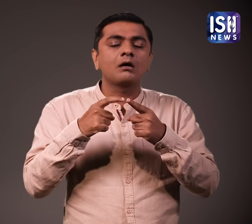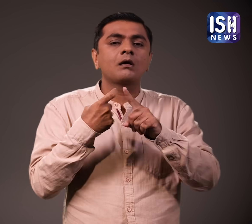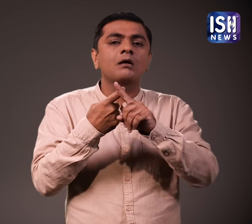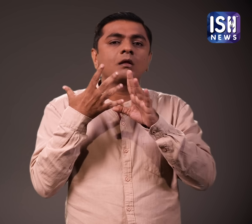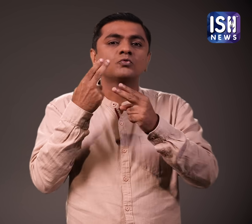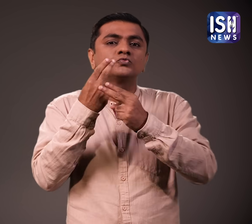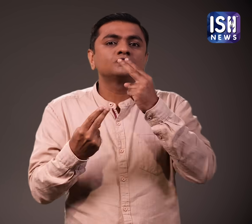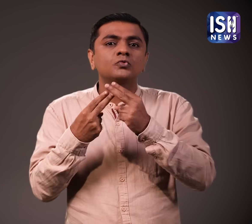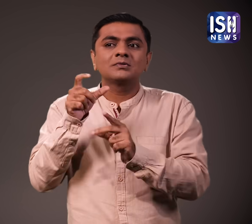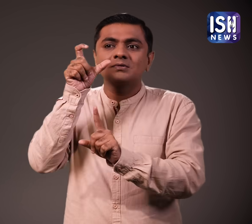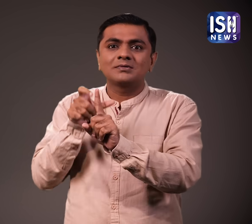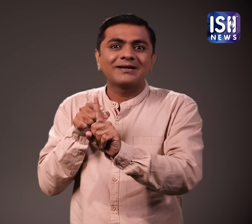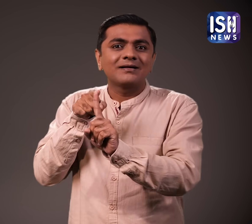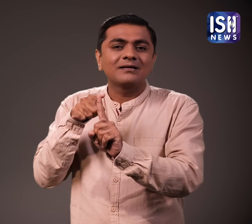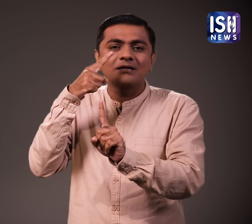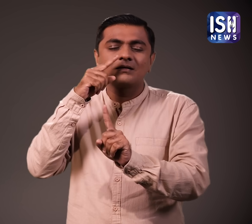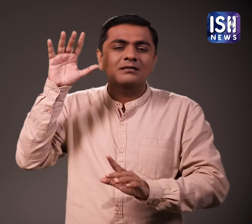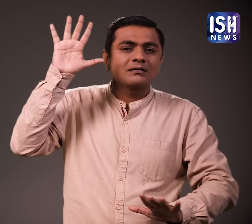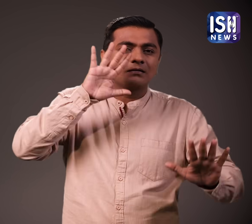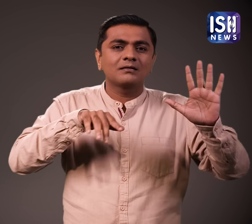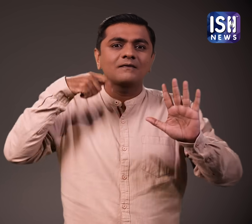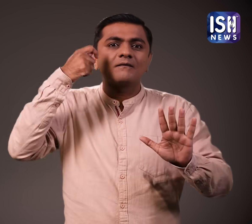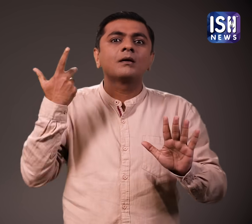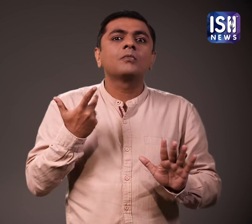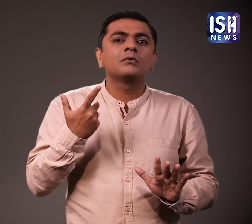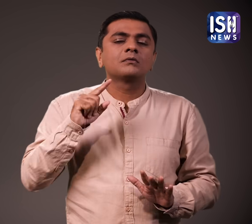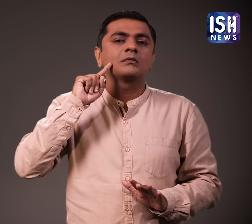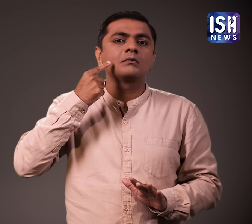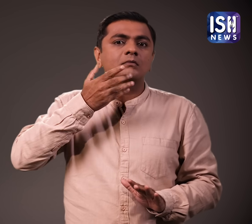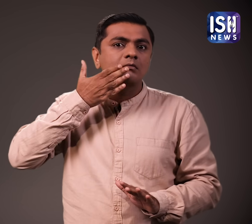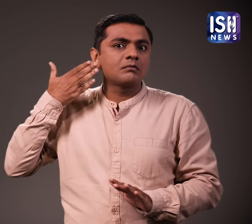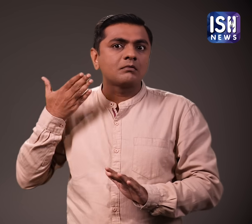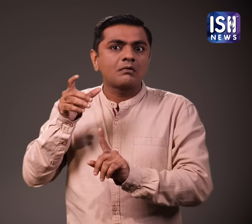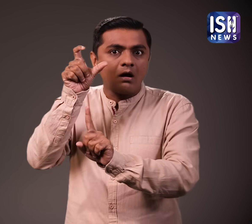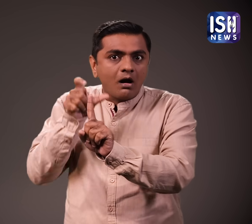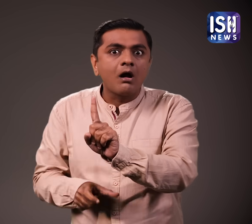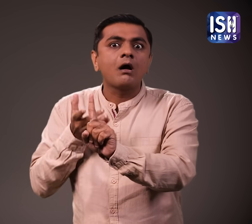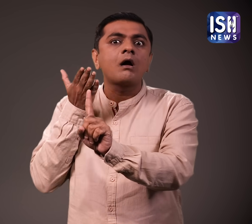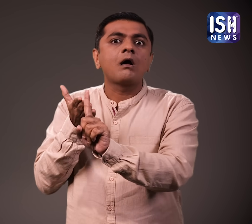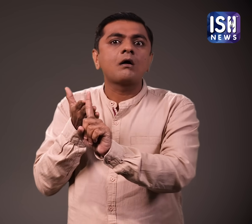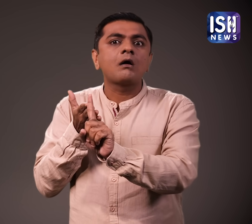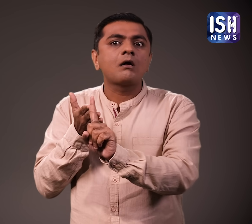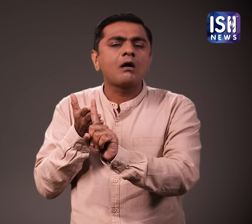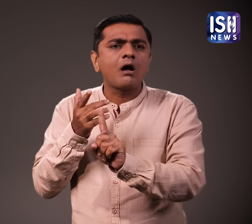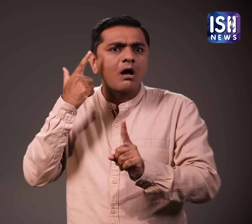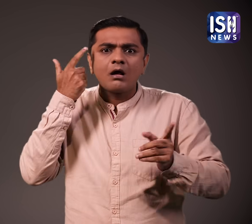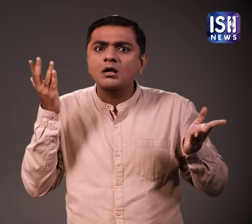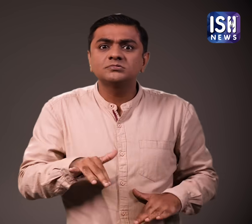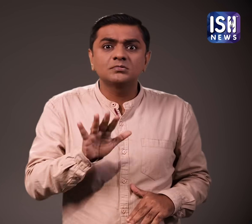केरला स्टोरी फेम की अक्ट्रिस अदास शर्मा। मुंबई के लोगप्रिय सेलेब्रिटी फोटोग्राफर